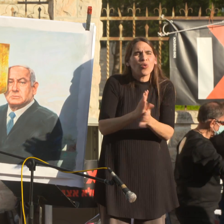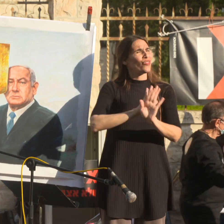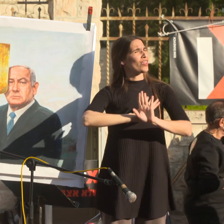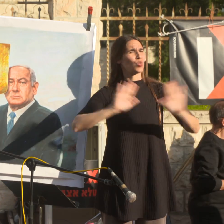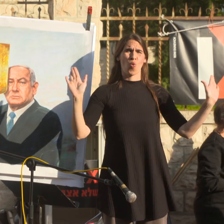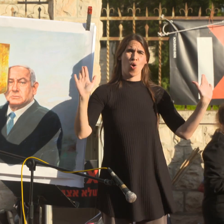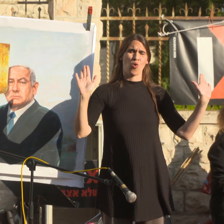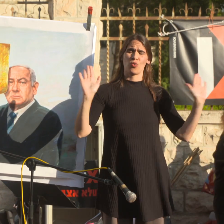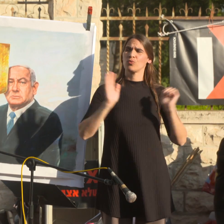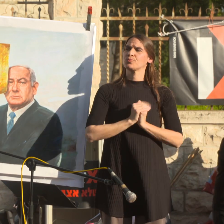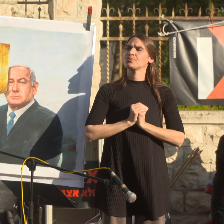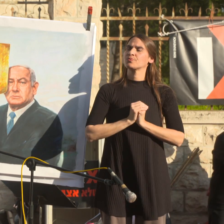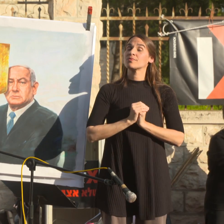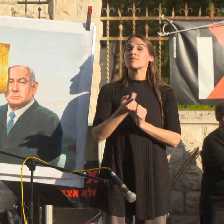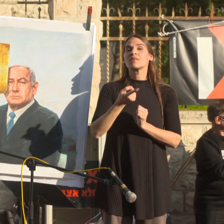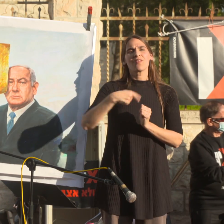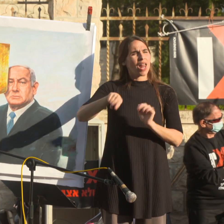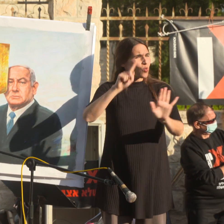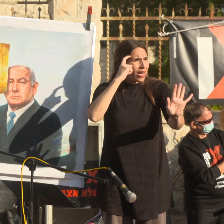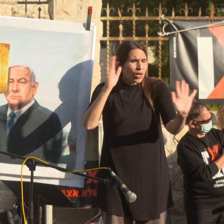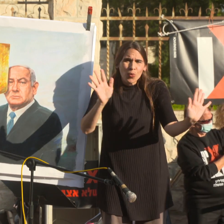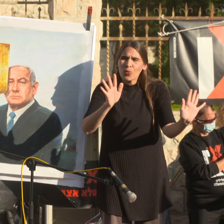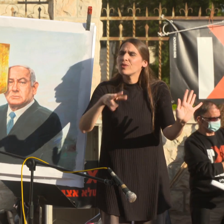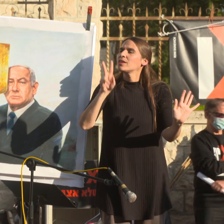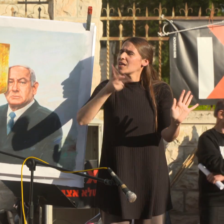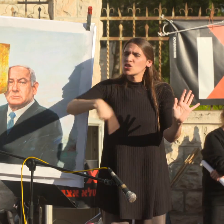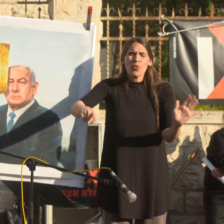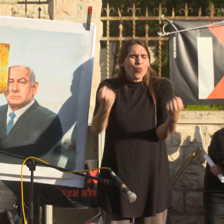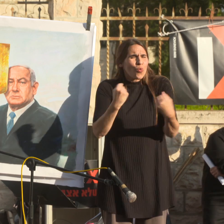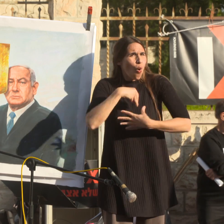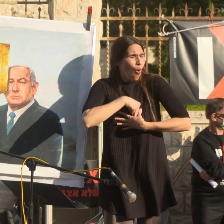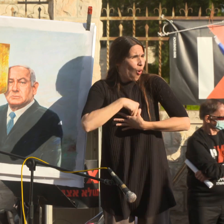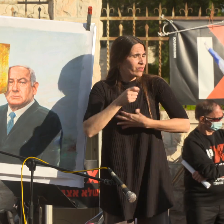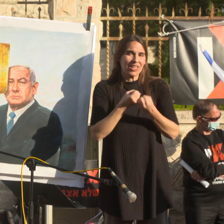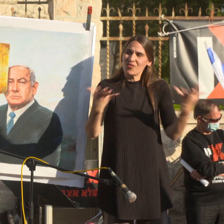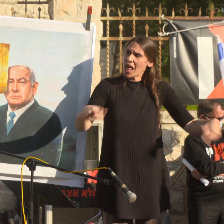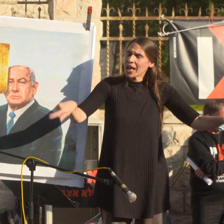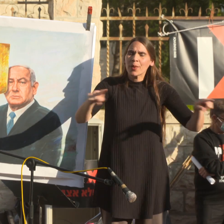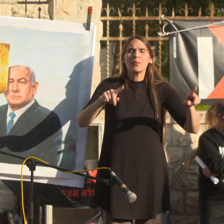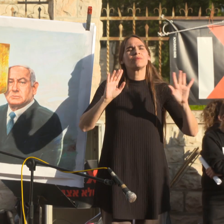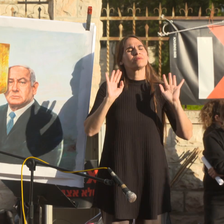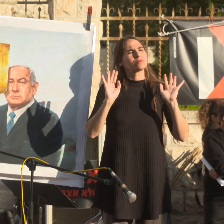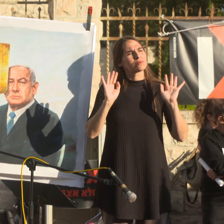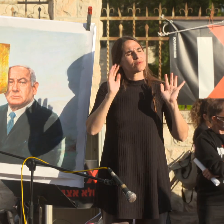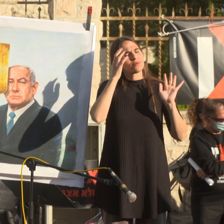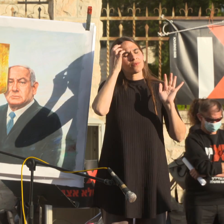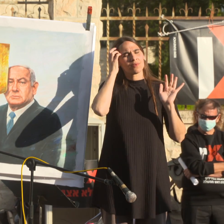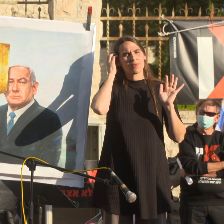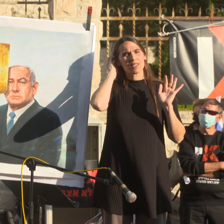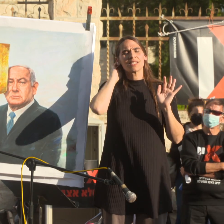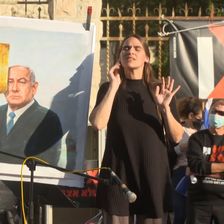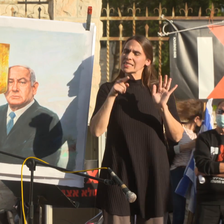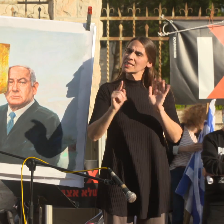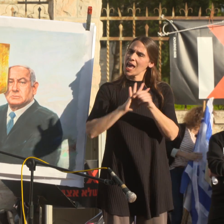לא. ואנחנו, אל תדאגו, אנחנו כולם, יש לנו כוחות כאלה נפלאים, הם כבר יביאו